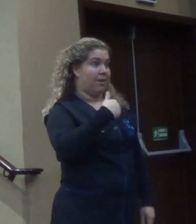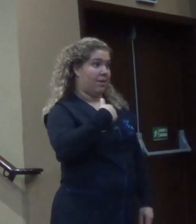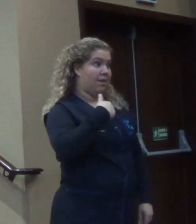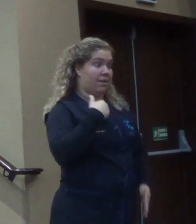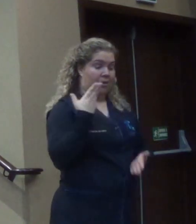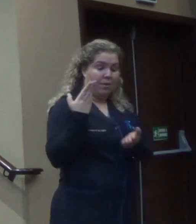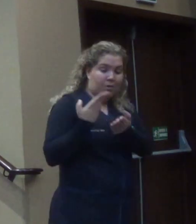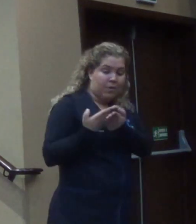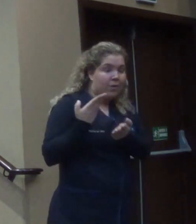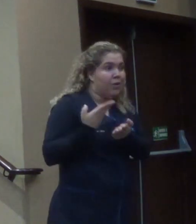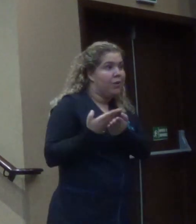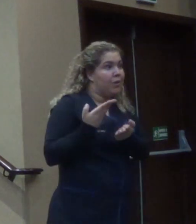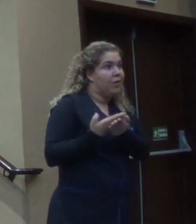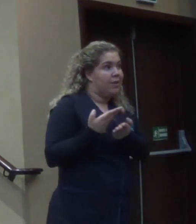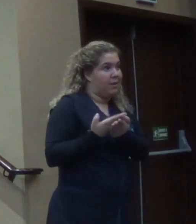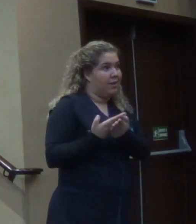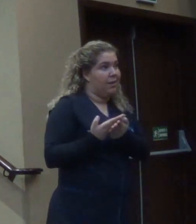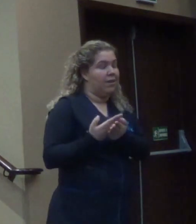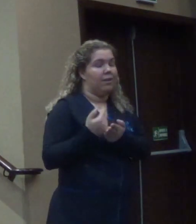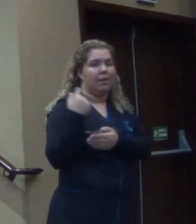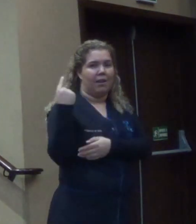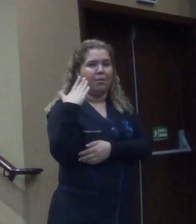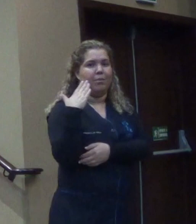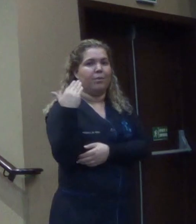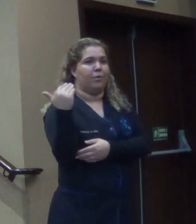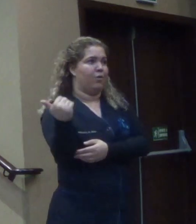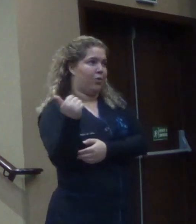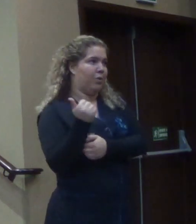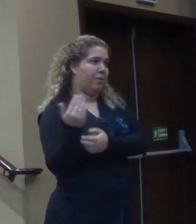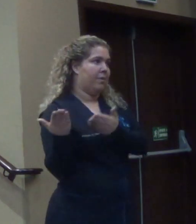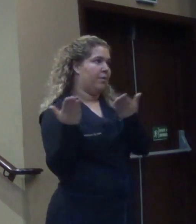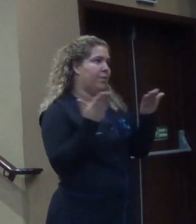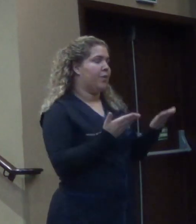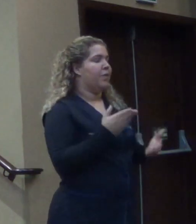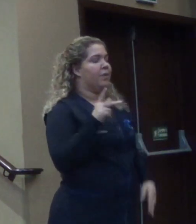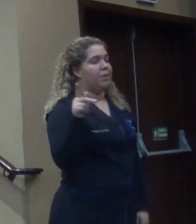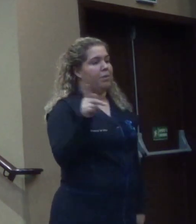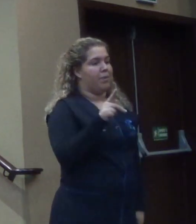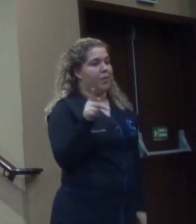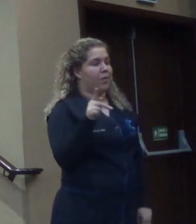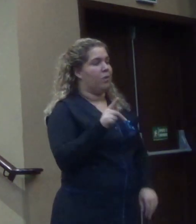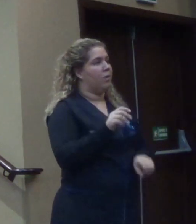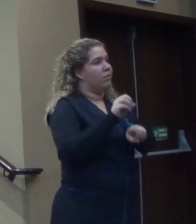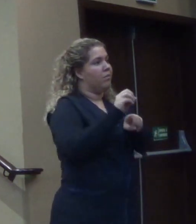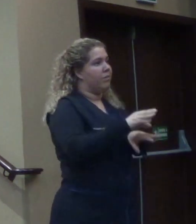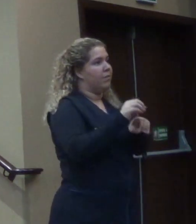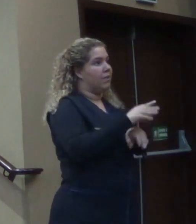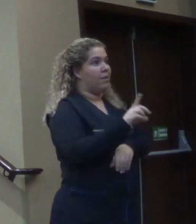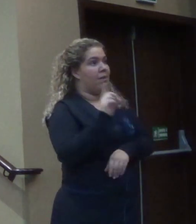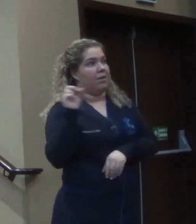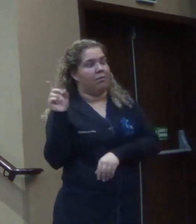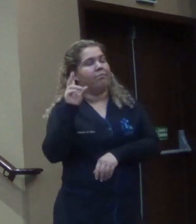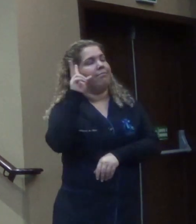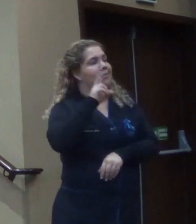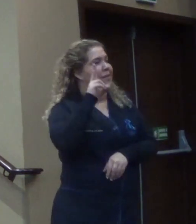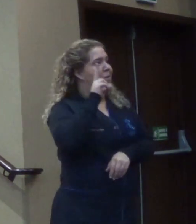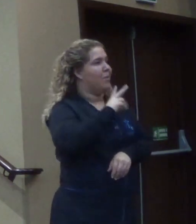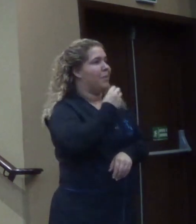o meu fellowship e fui convidado para ser professor durante algum tempo. Tenho excelentes